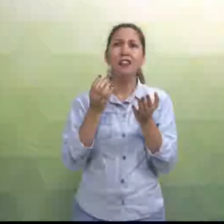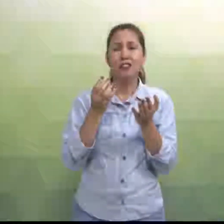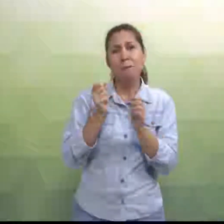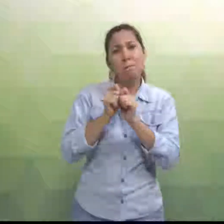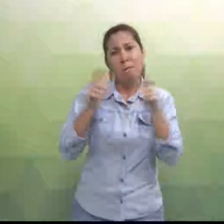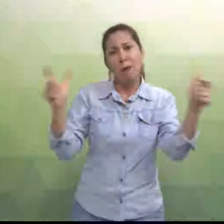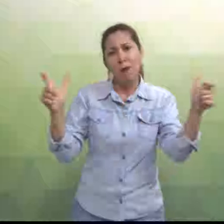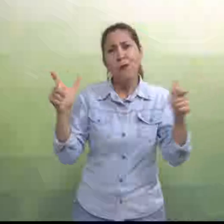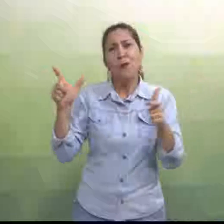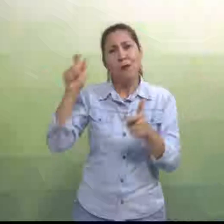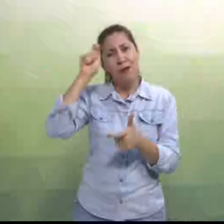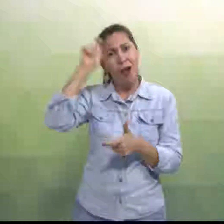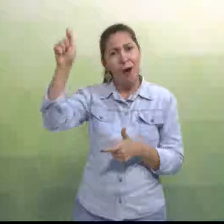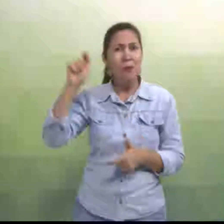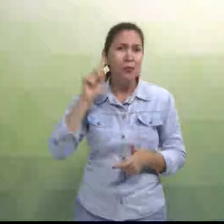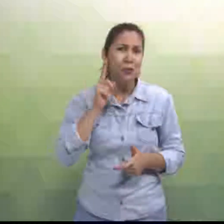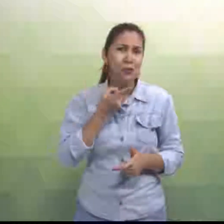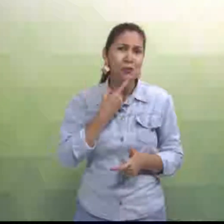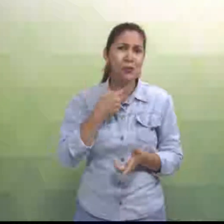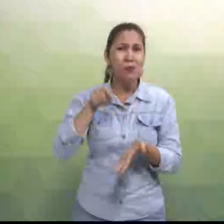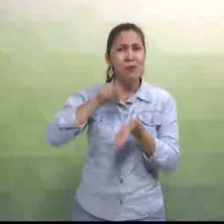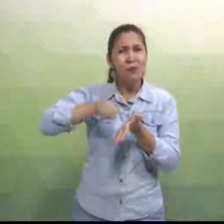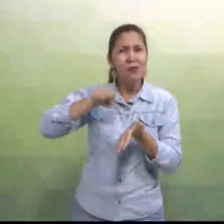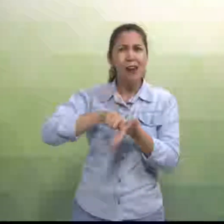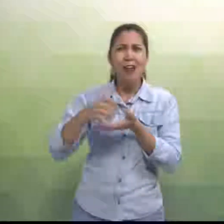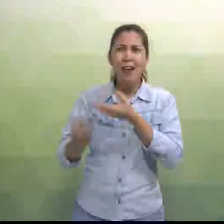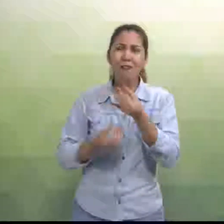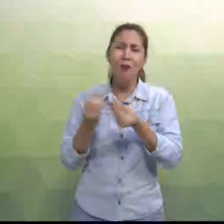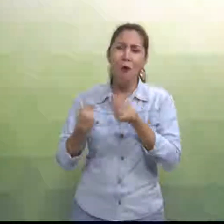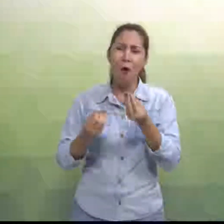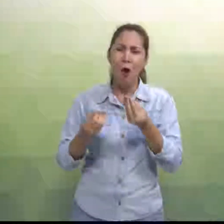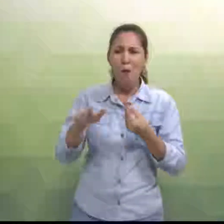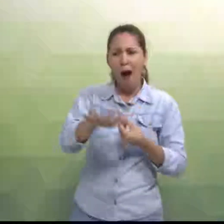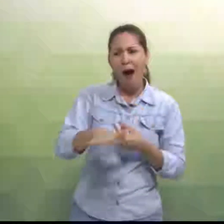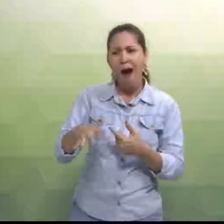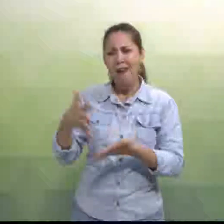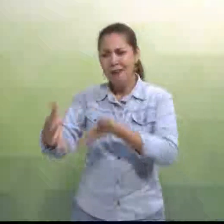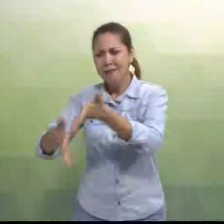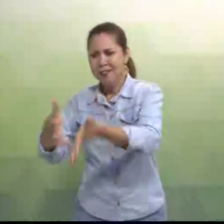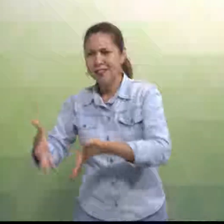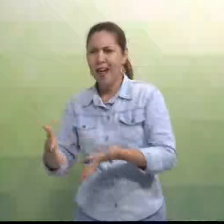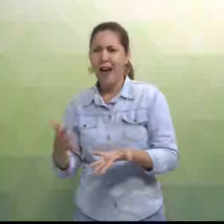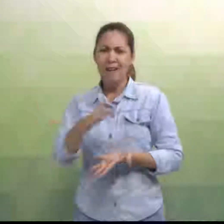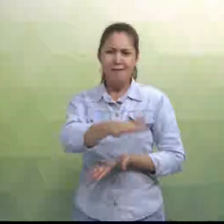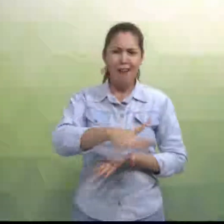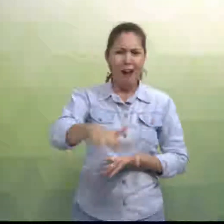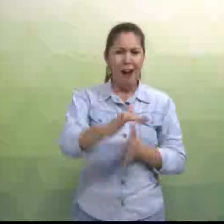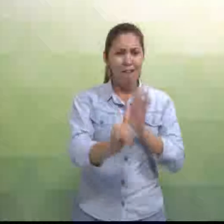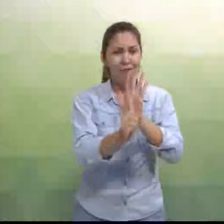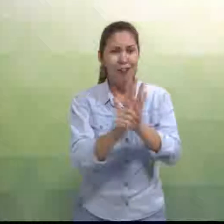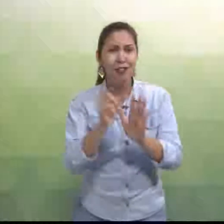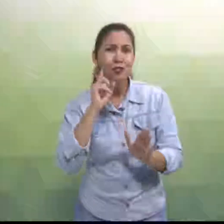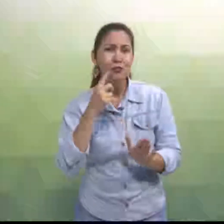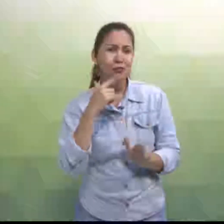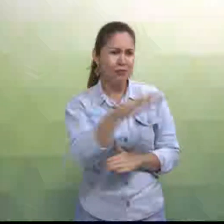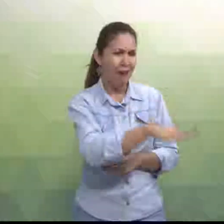para adolescentes, para jovens, onde evidencia, em sua maioria, temos autores